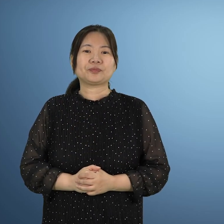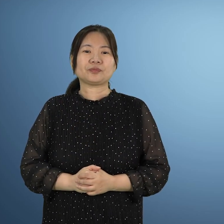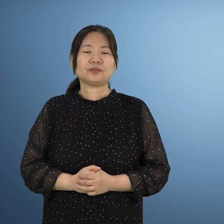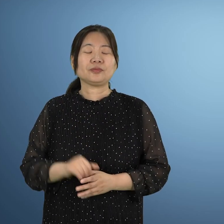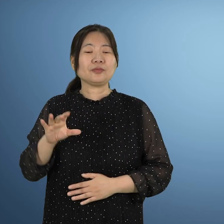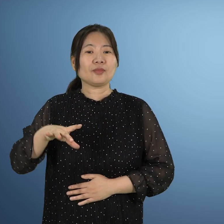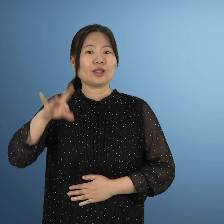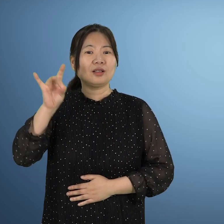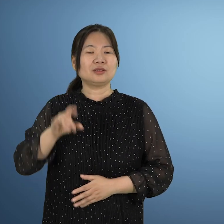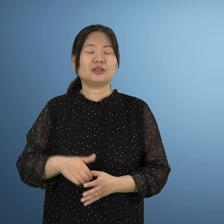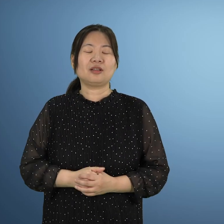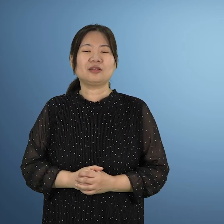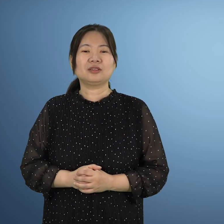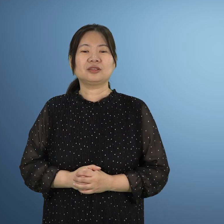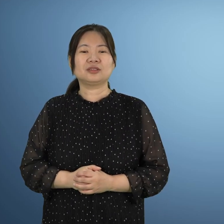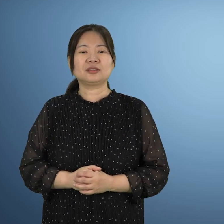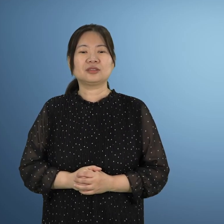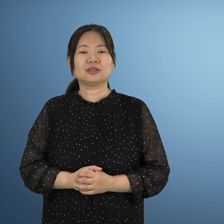우선